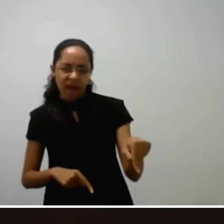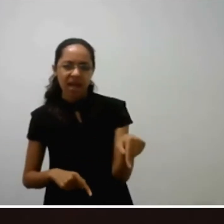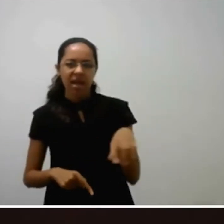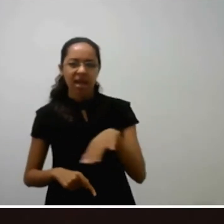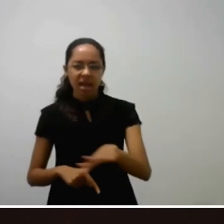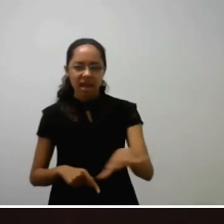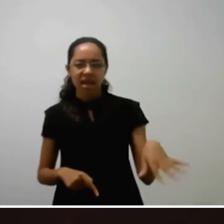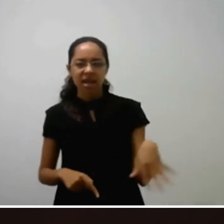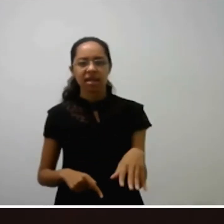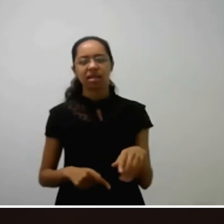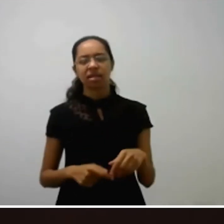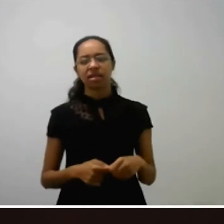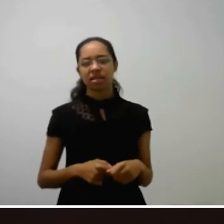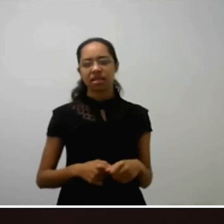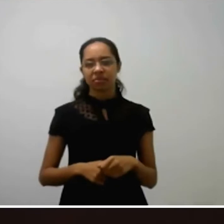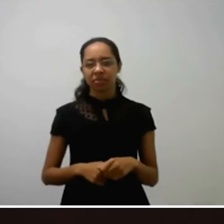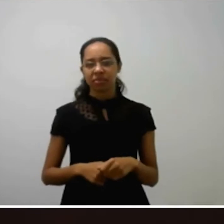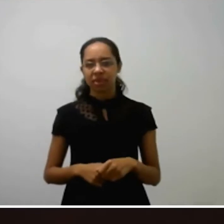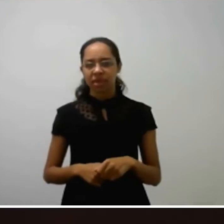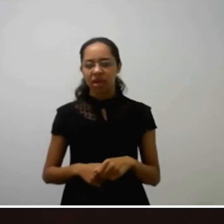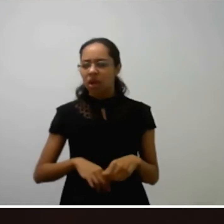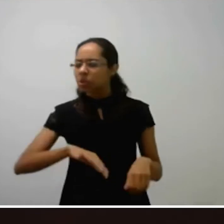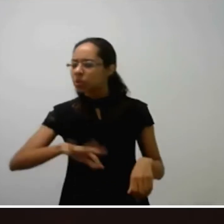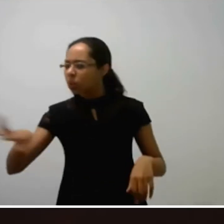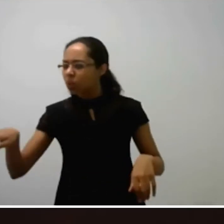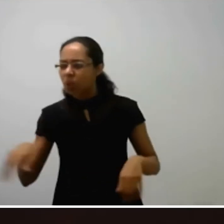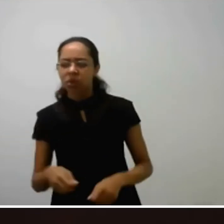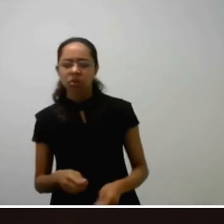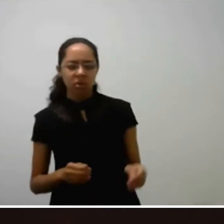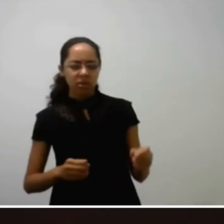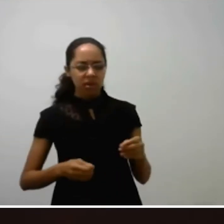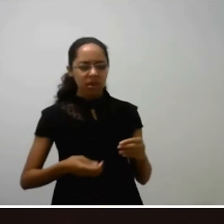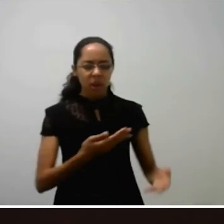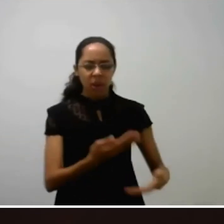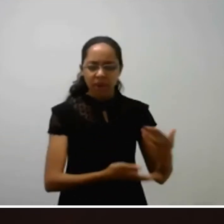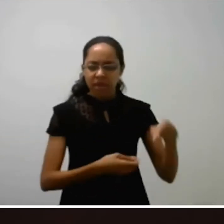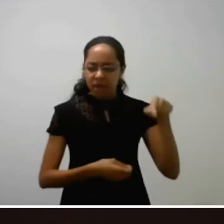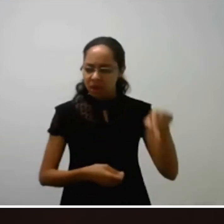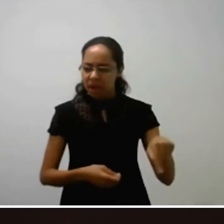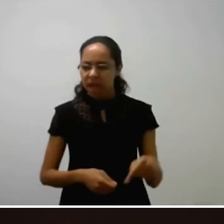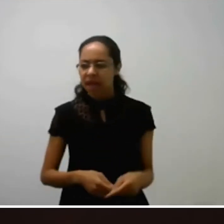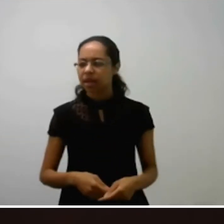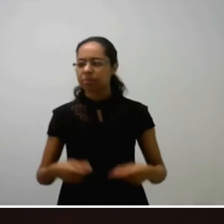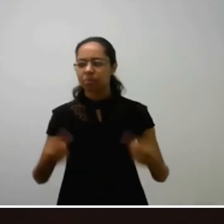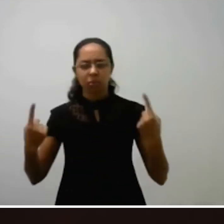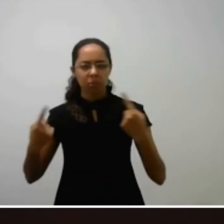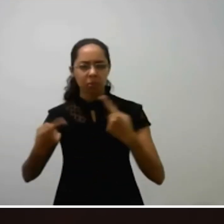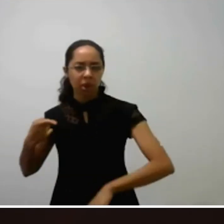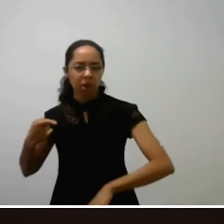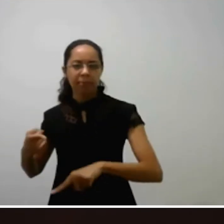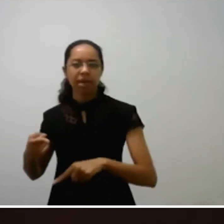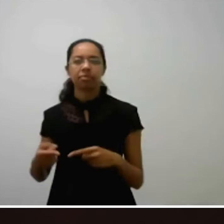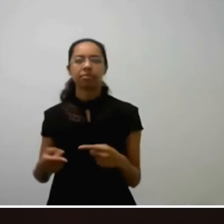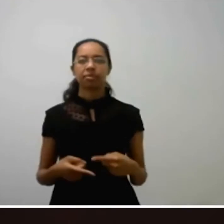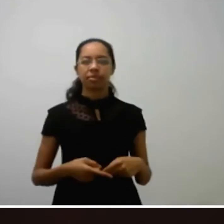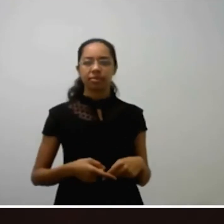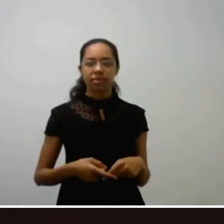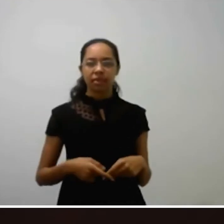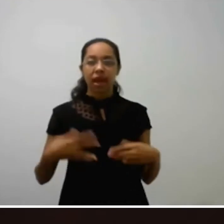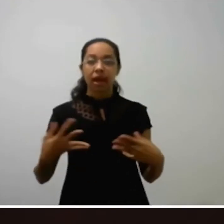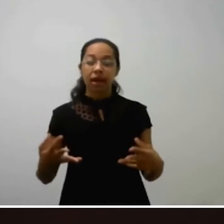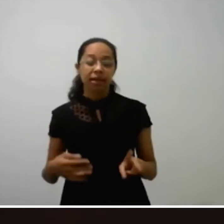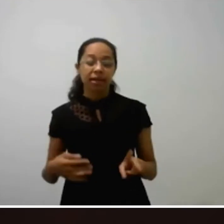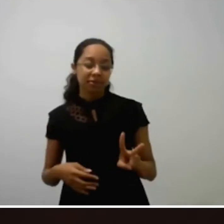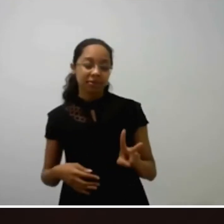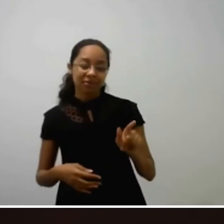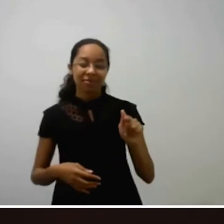herege, ele fugiu de Lyon. E por amor aos seus amigos, ele se tornou um andarilho pelo resto da vida. Quer dizer,